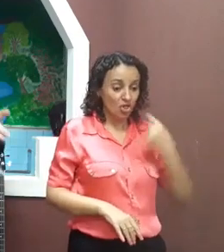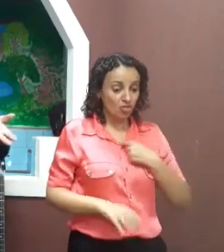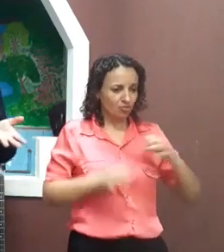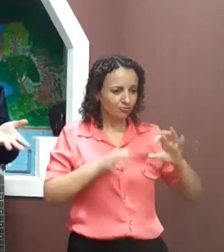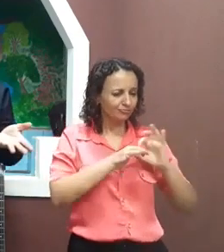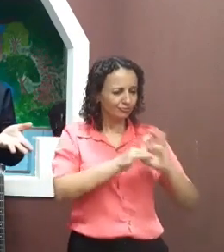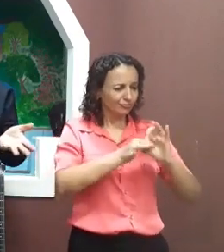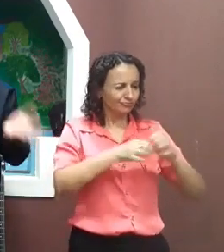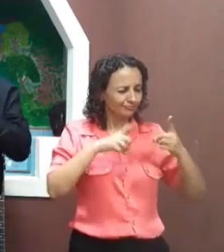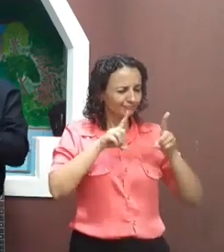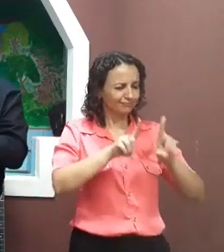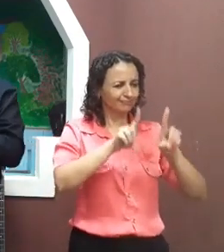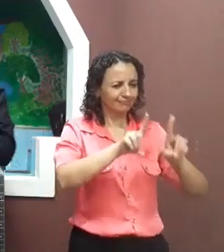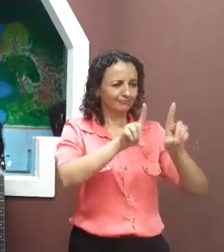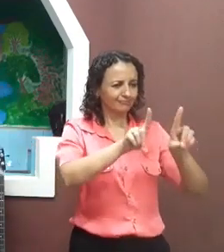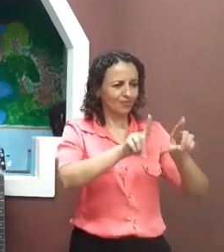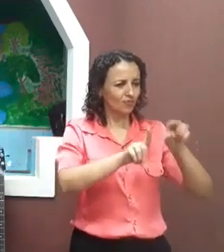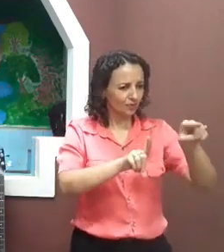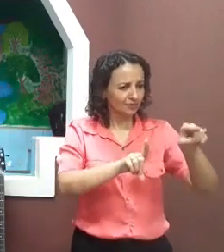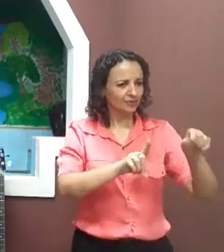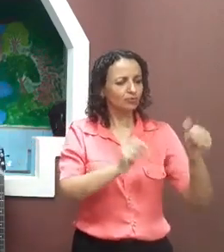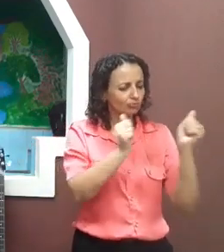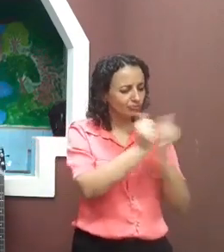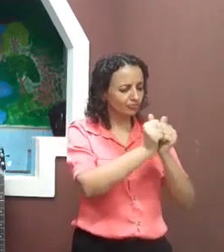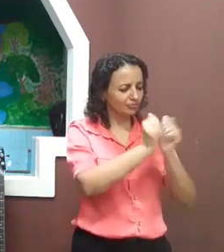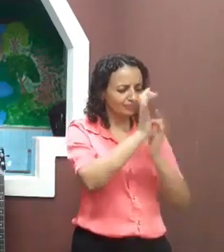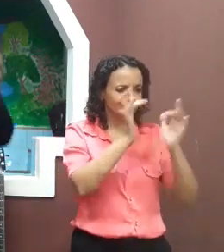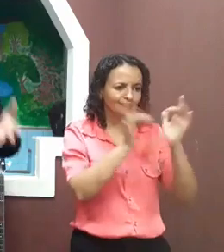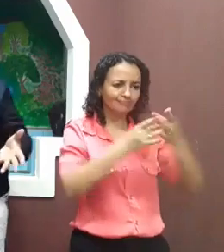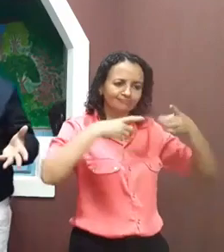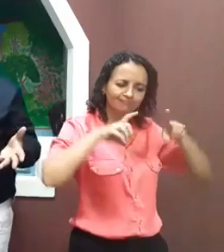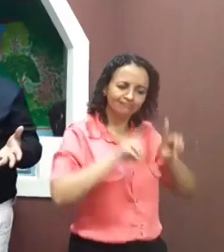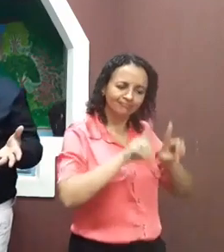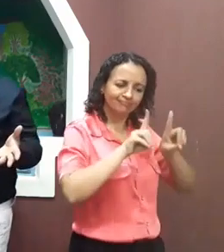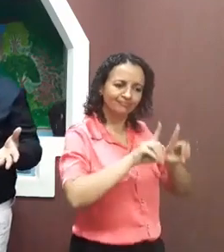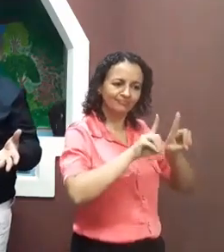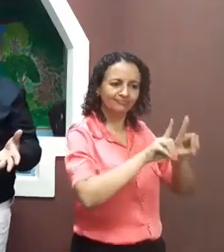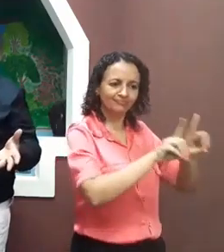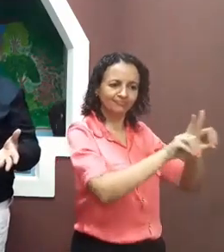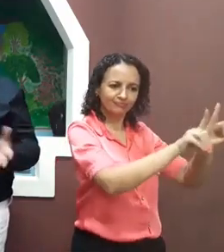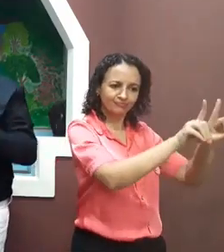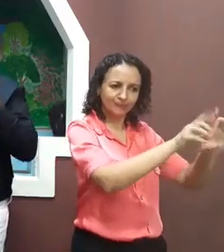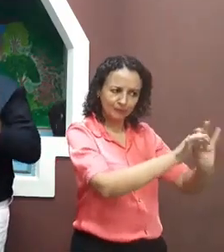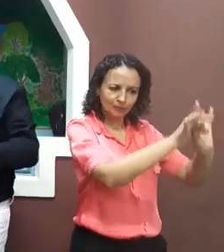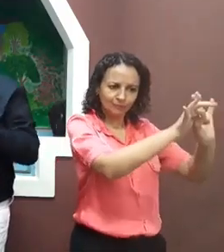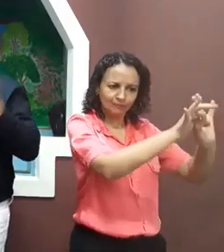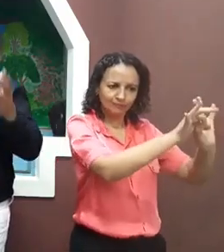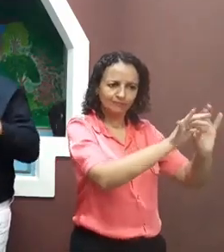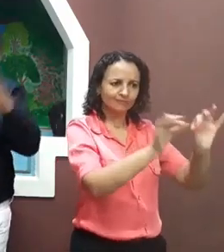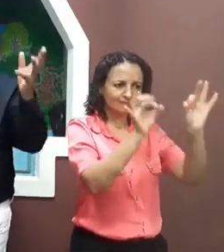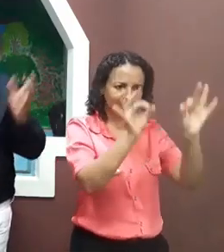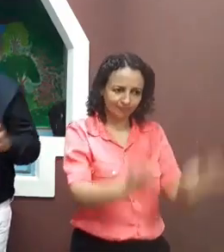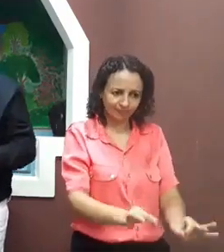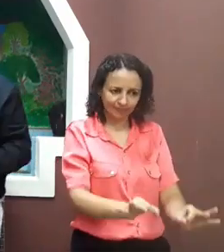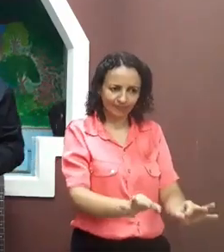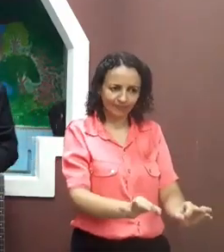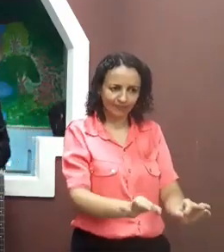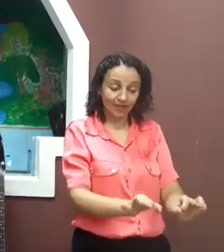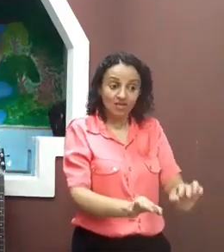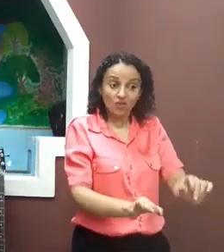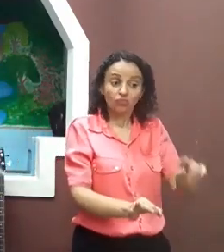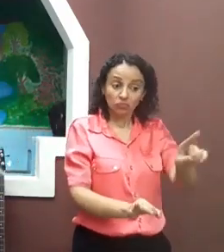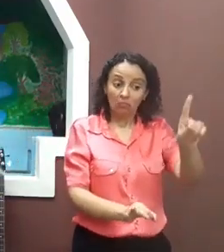Você é a noiva de Cristo ou não? Se você é a noiva de Cristo, você tem que estruturar a sua